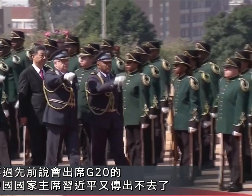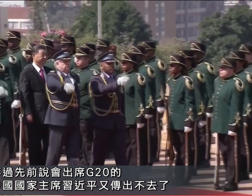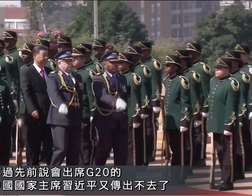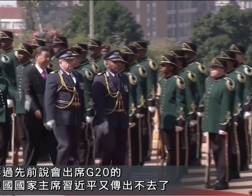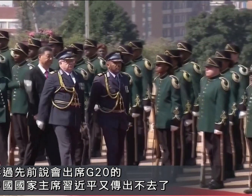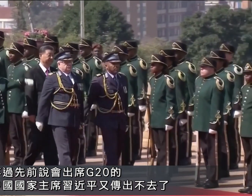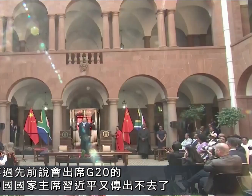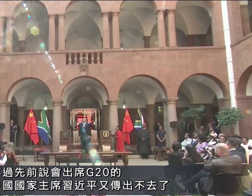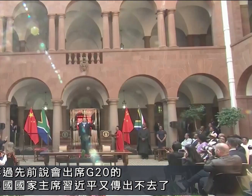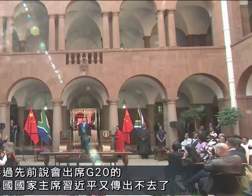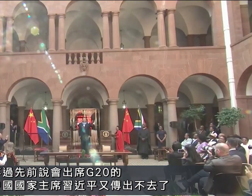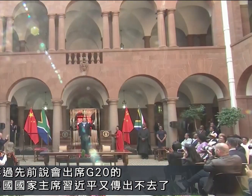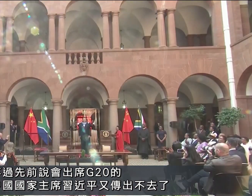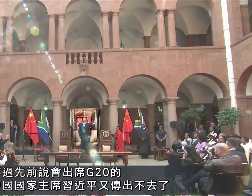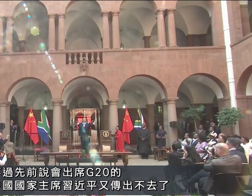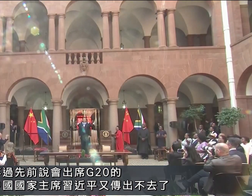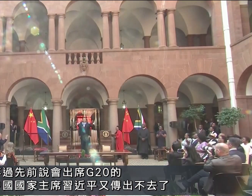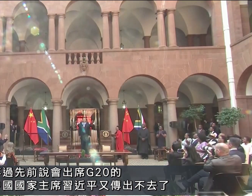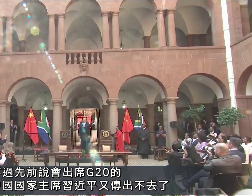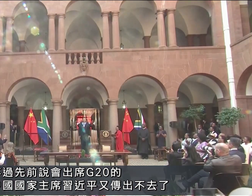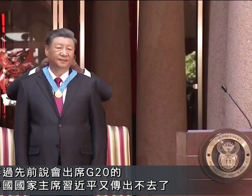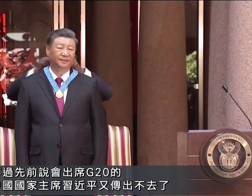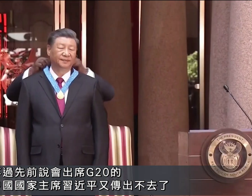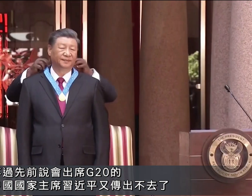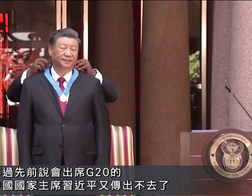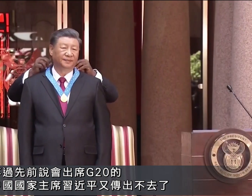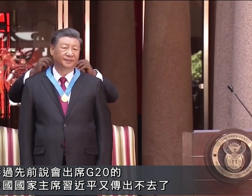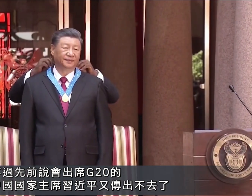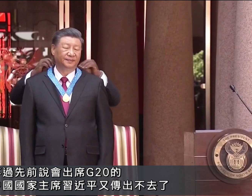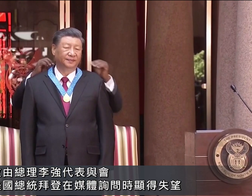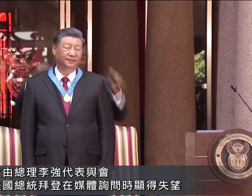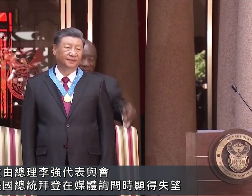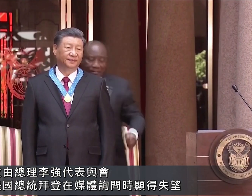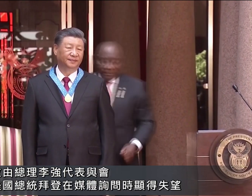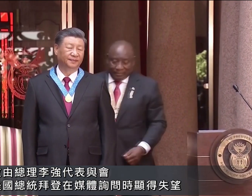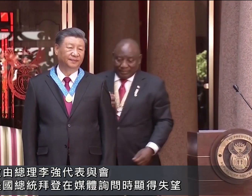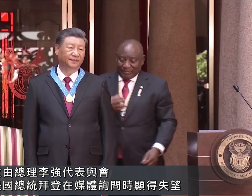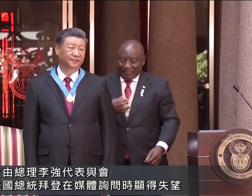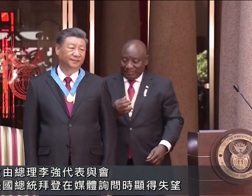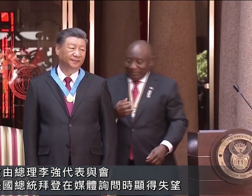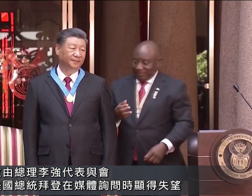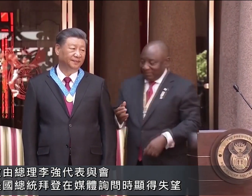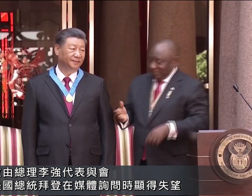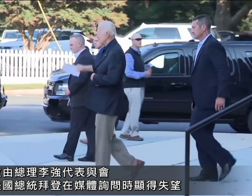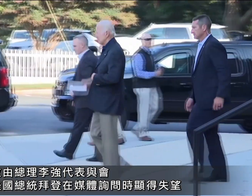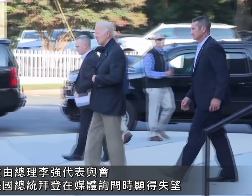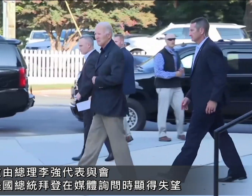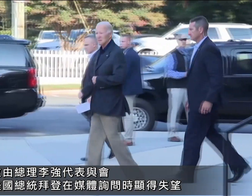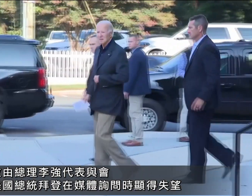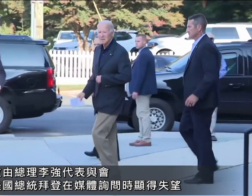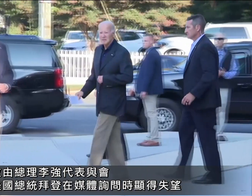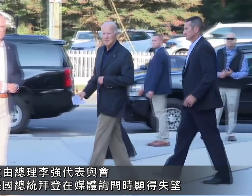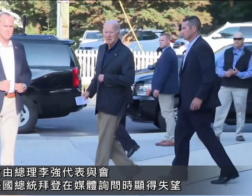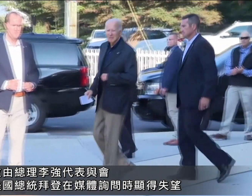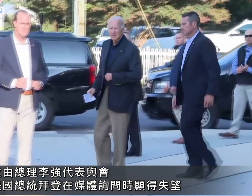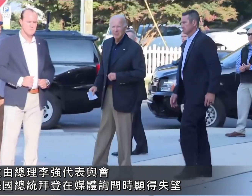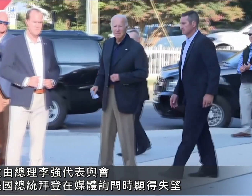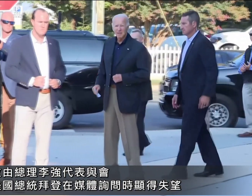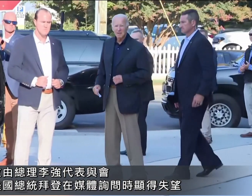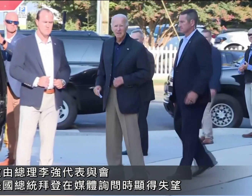国家主席习近平又传出不去了，改由总理李强代表与会。美国总统拜登在媒体询问时